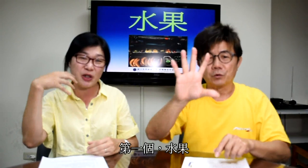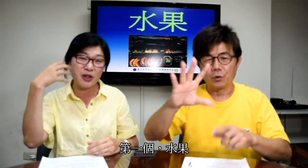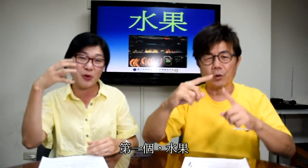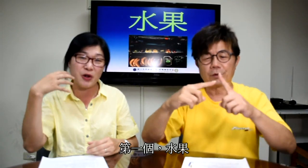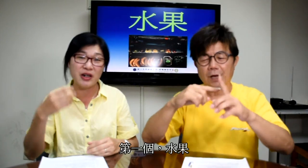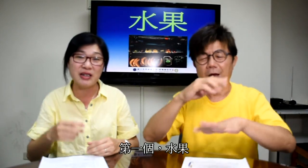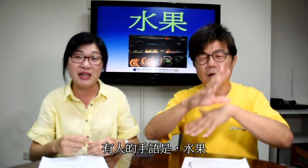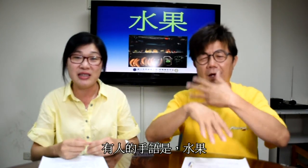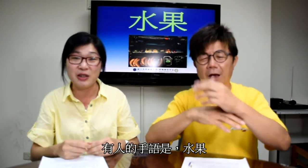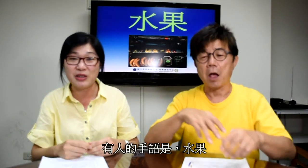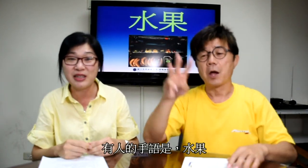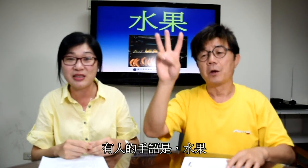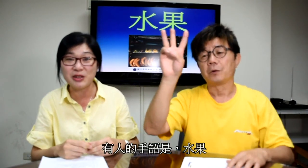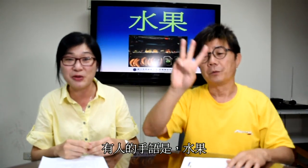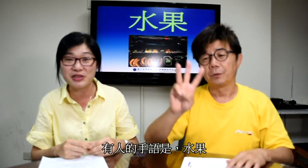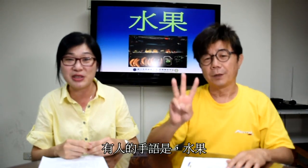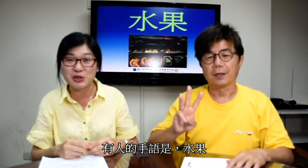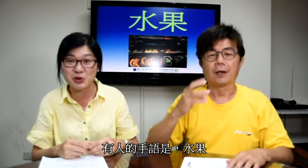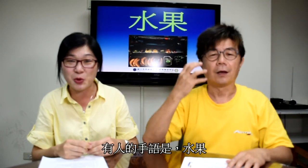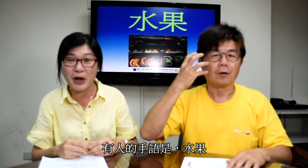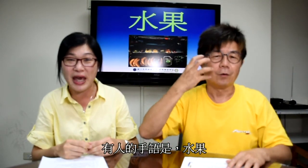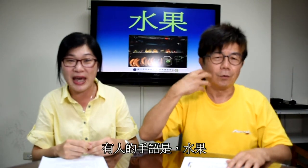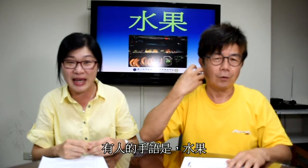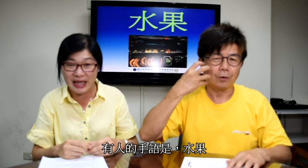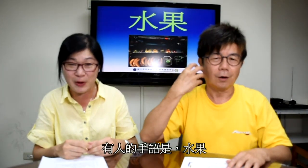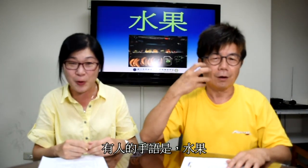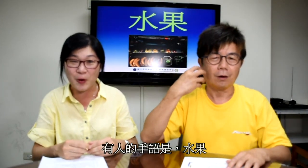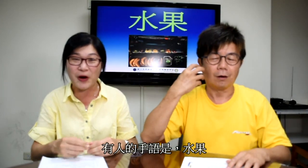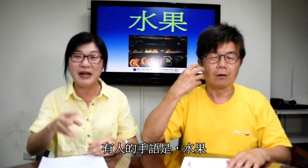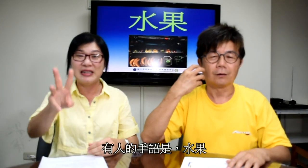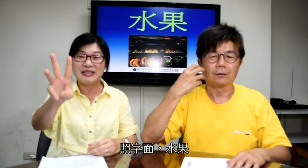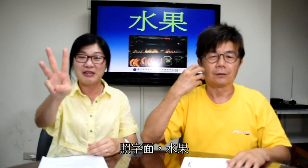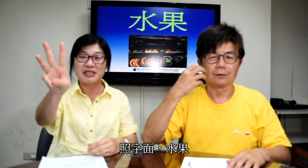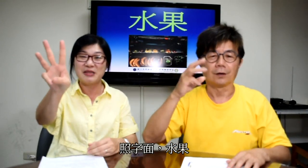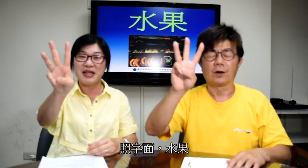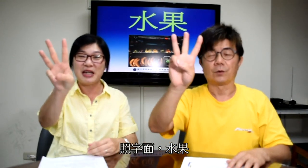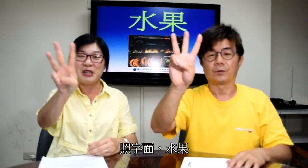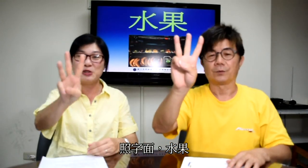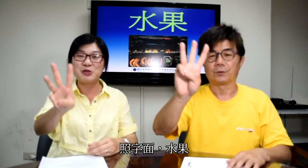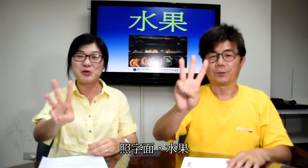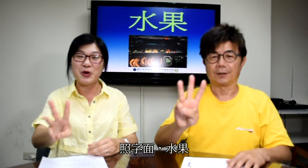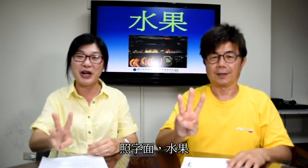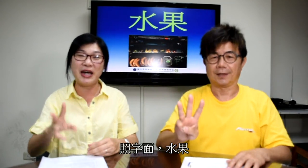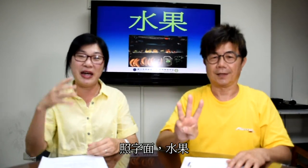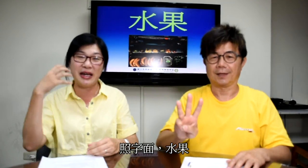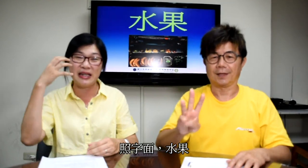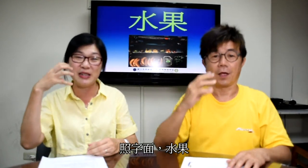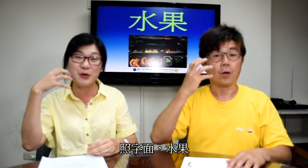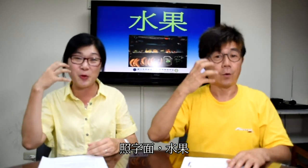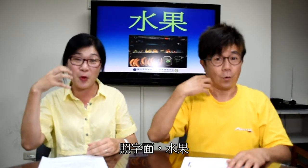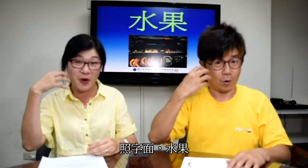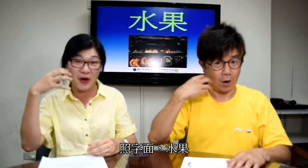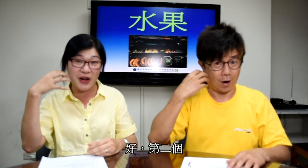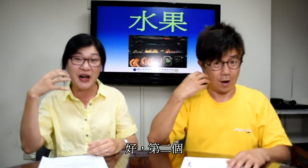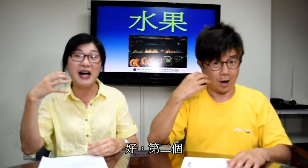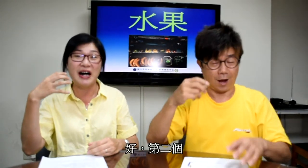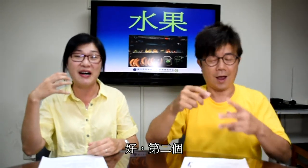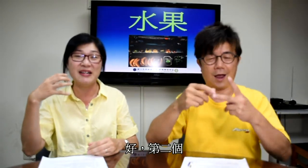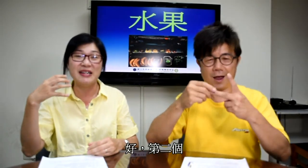果，有人的手语是水果。照字面，水果，好。第